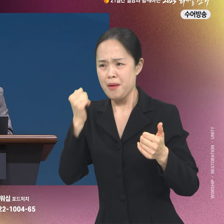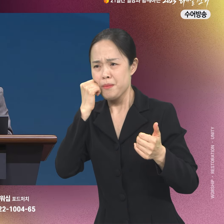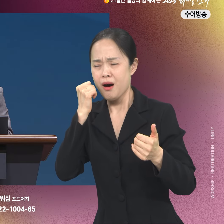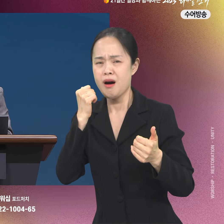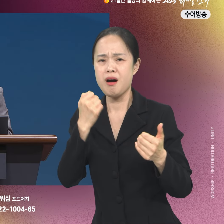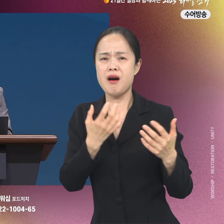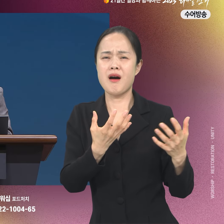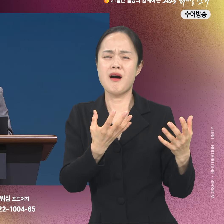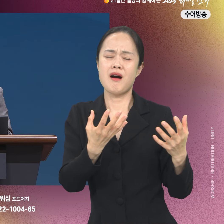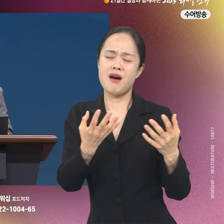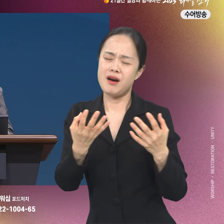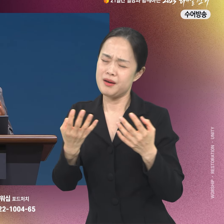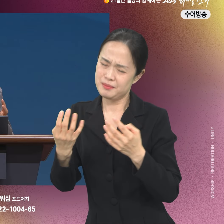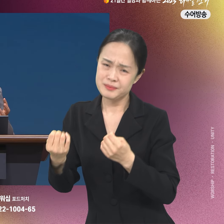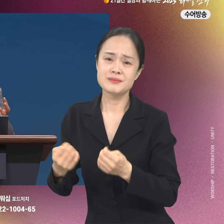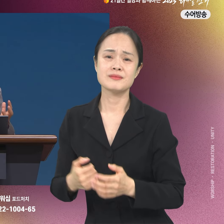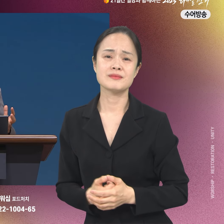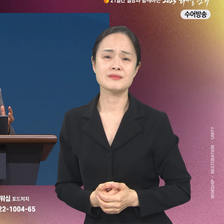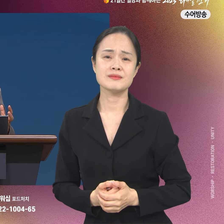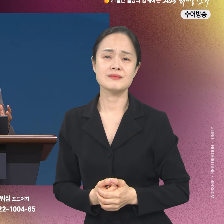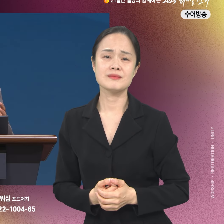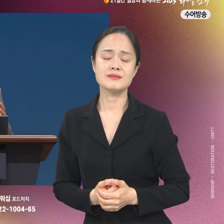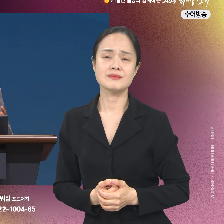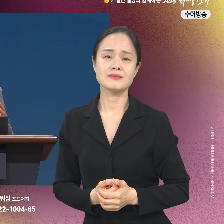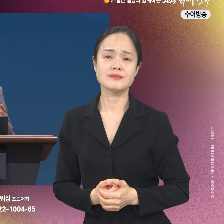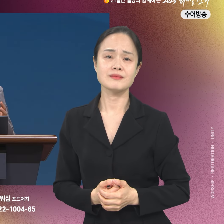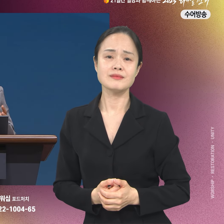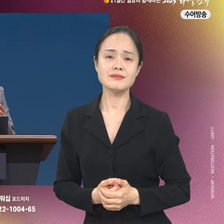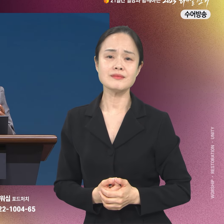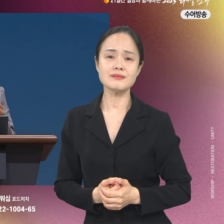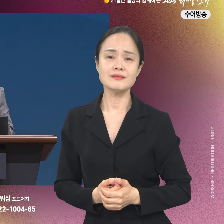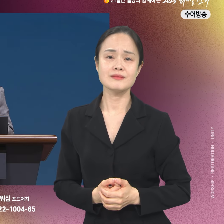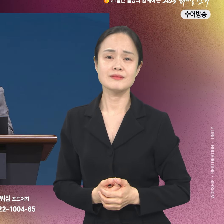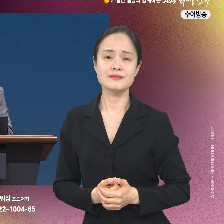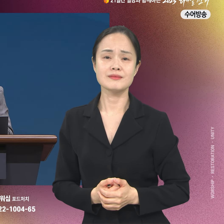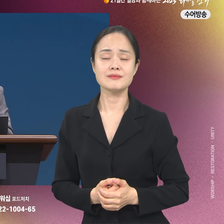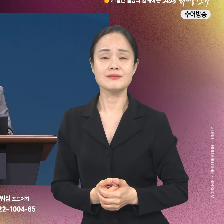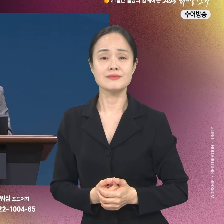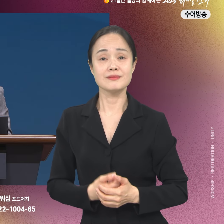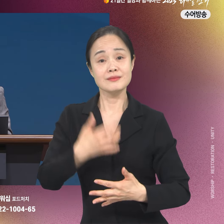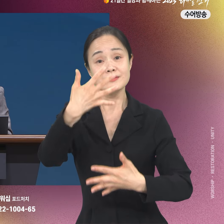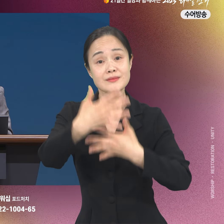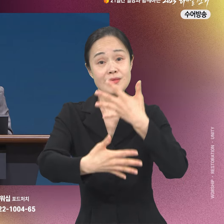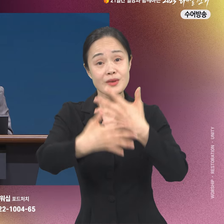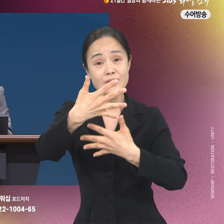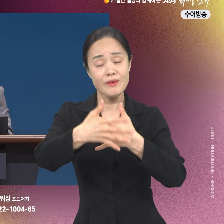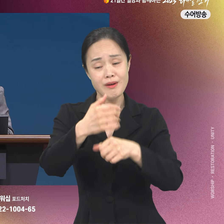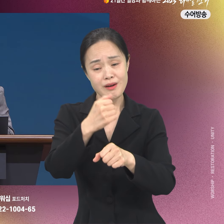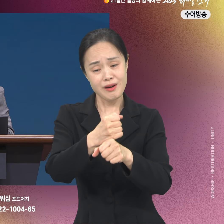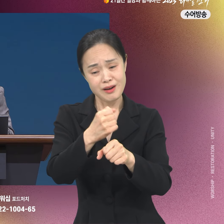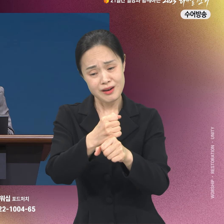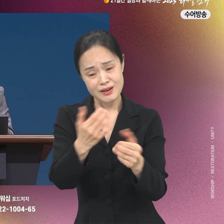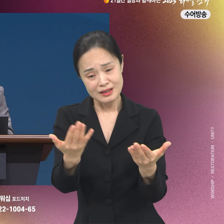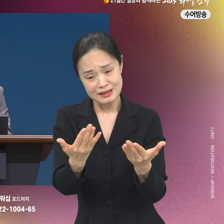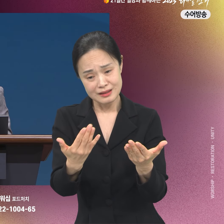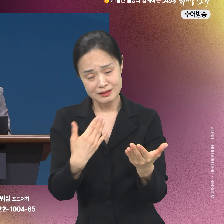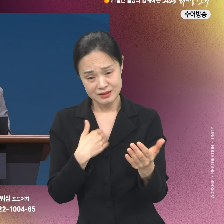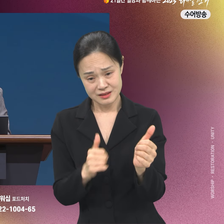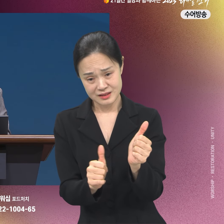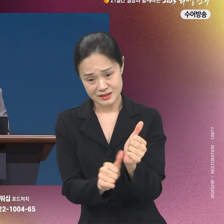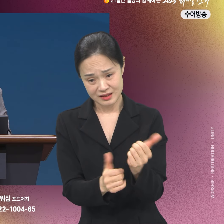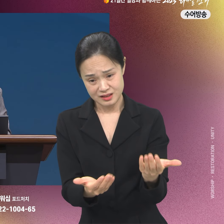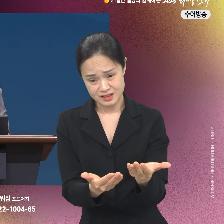그러면서 사실은 영화에서 제가 스텝으로 일하는 일에 거리를 두기 시작하고 내가 내